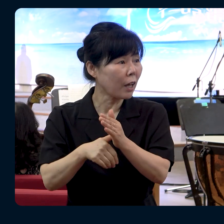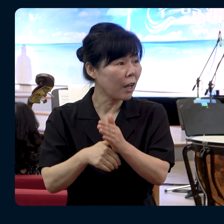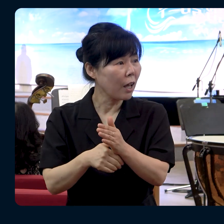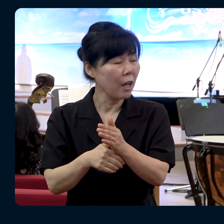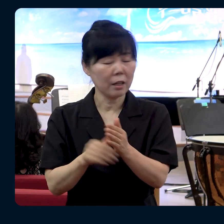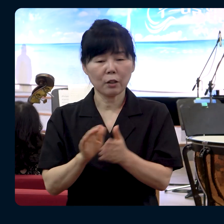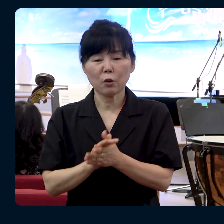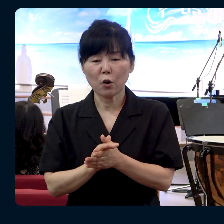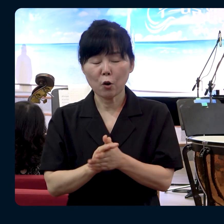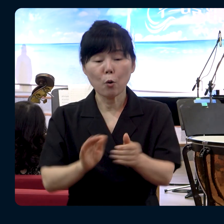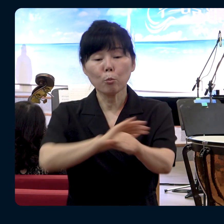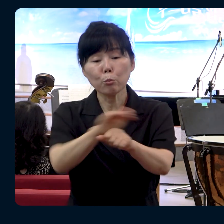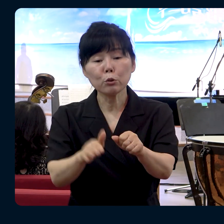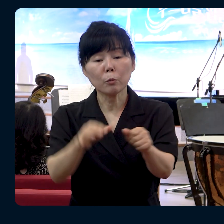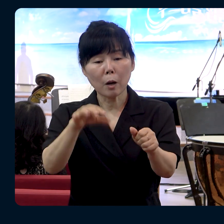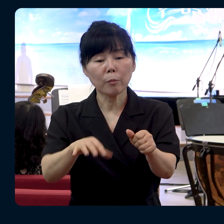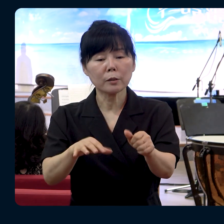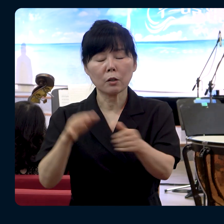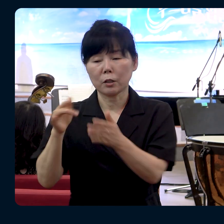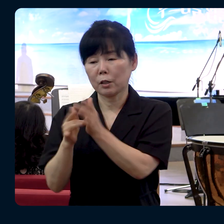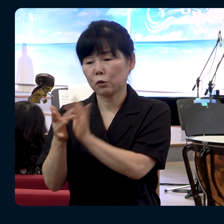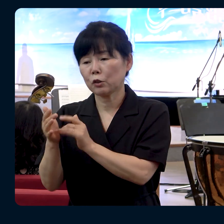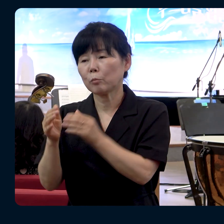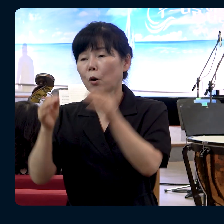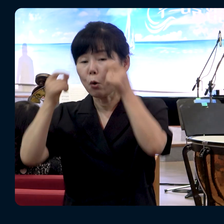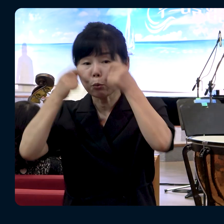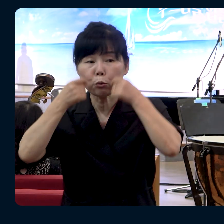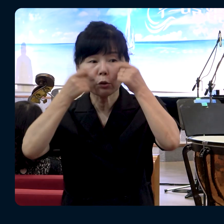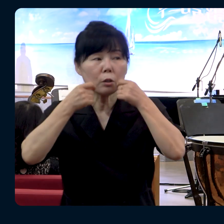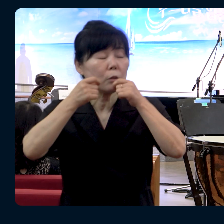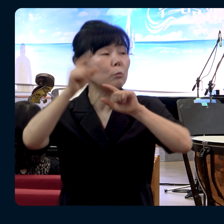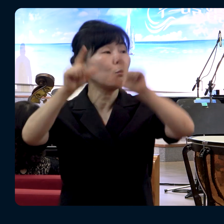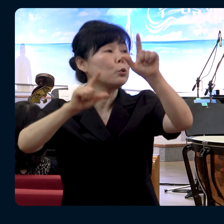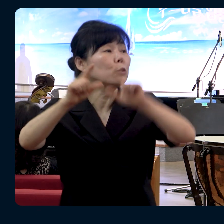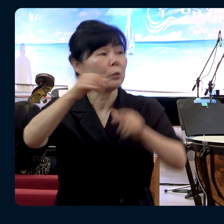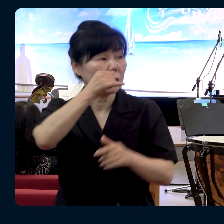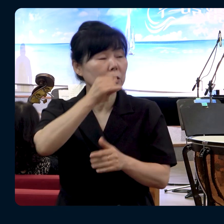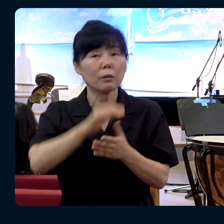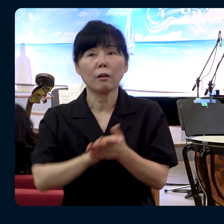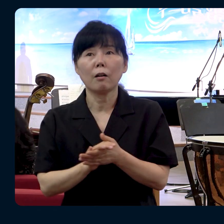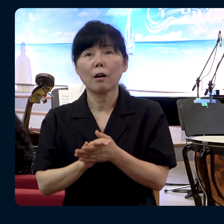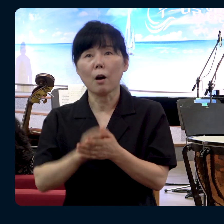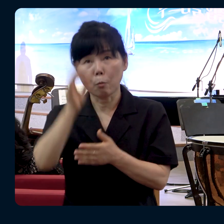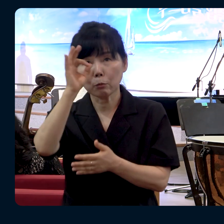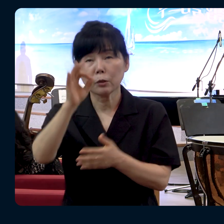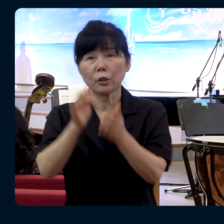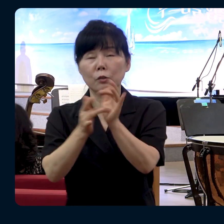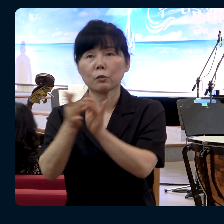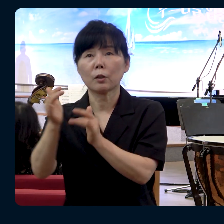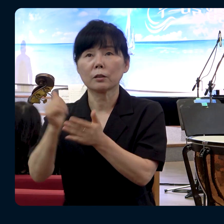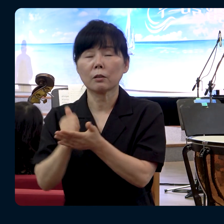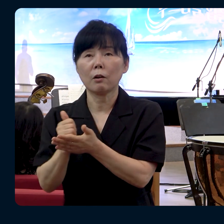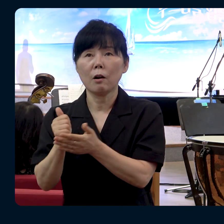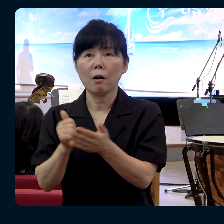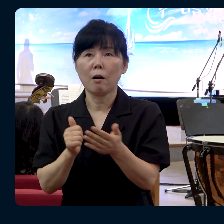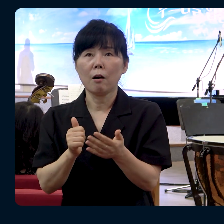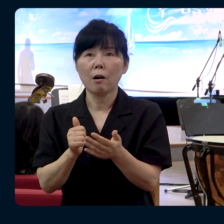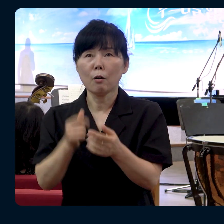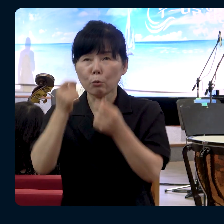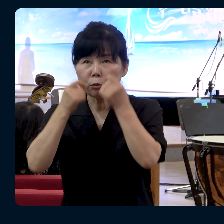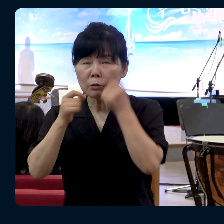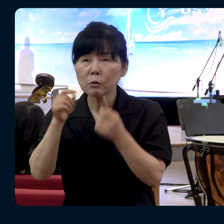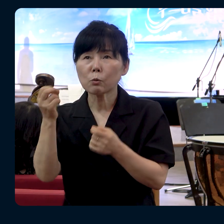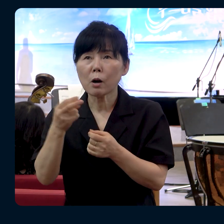아시죠? 우리 함께 그 요한복음 11장 말씀을 한번 읽어보겠습니다. 시작. 예수께서 그가 우는